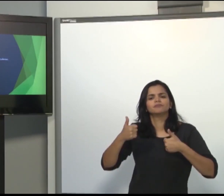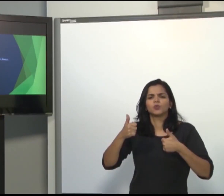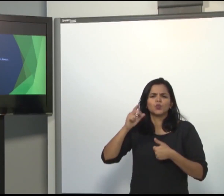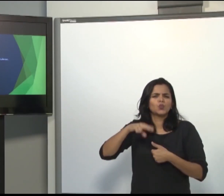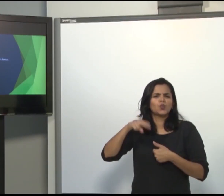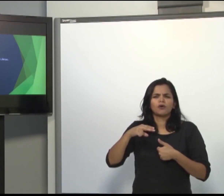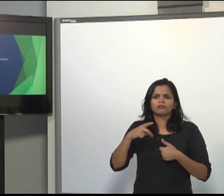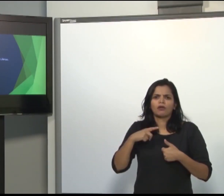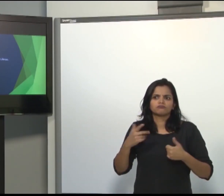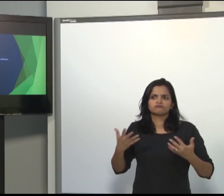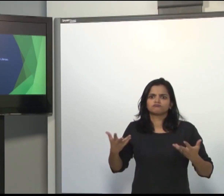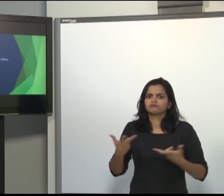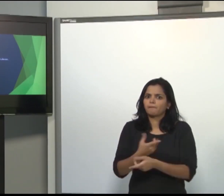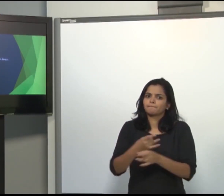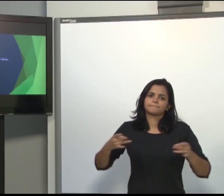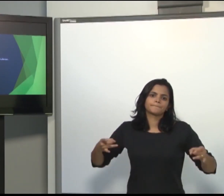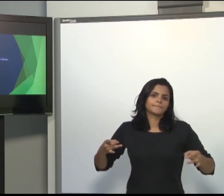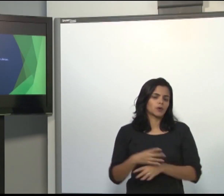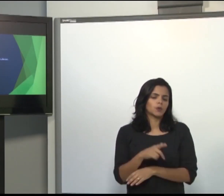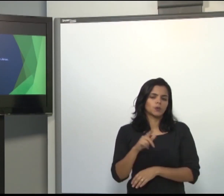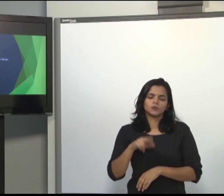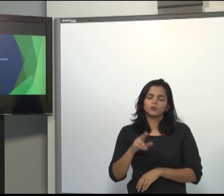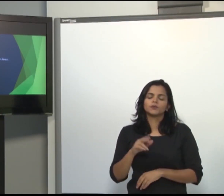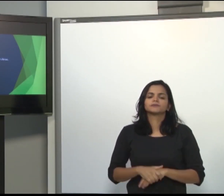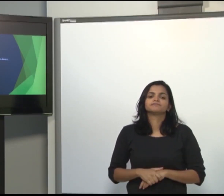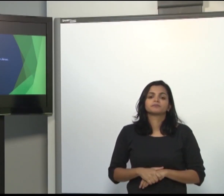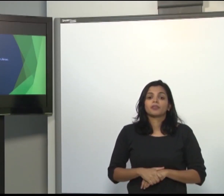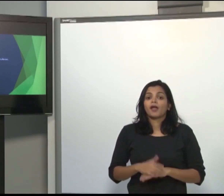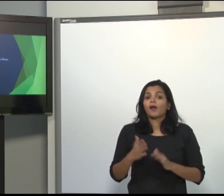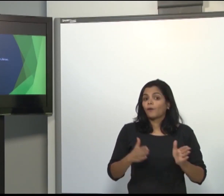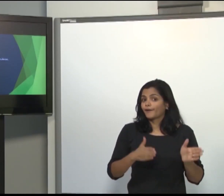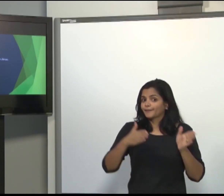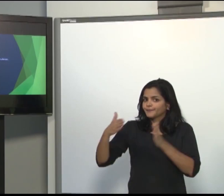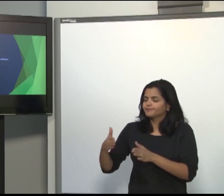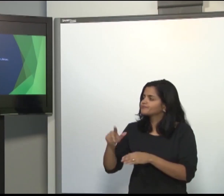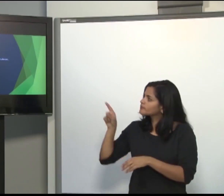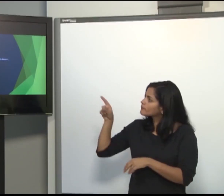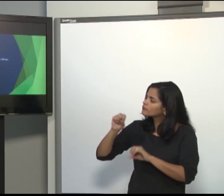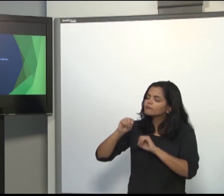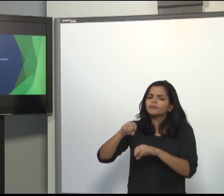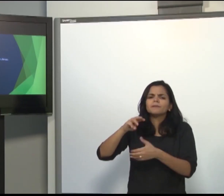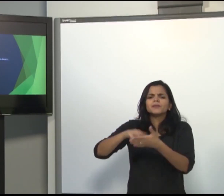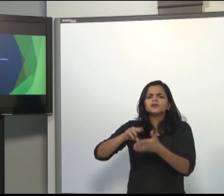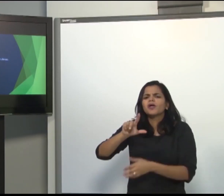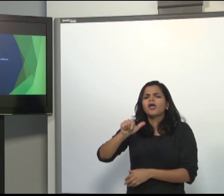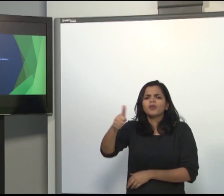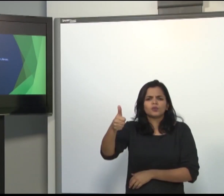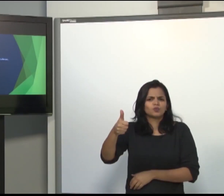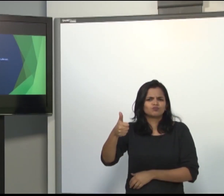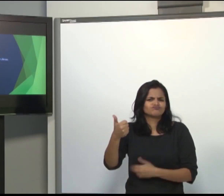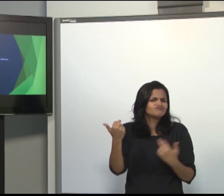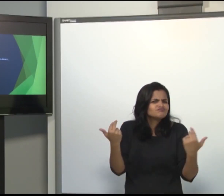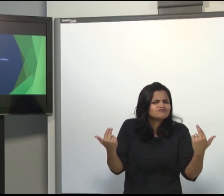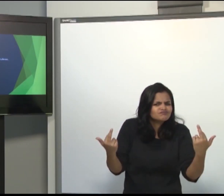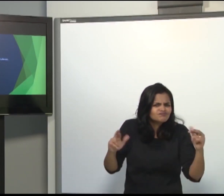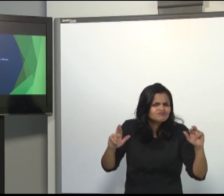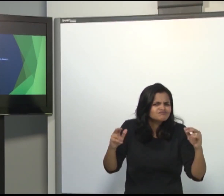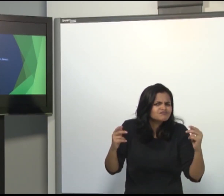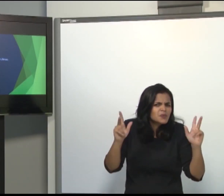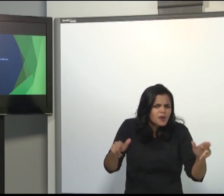processo, para que haja uma aula mais produtiva. E com relação à L1,